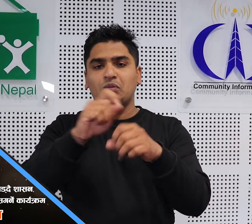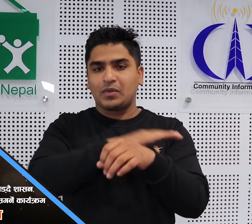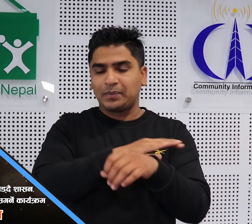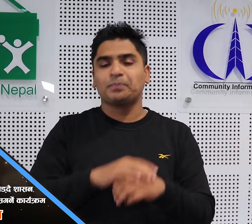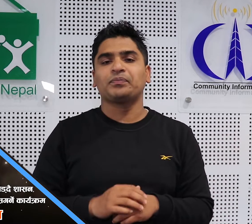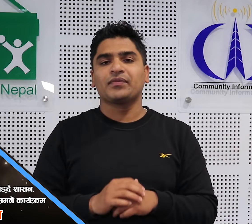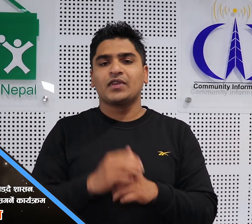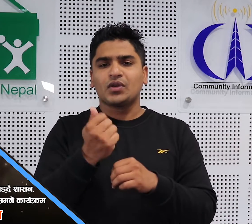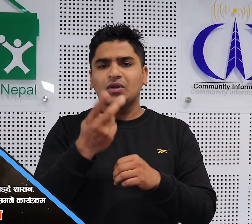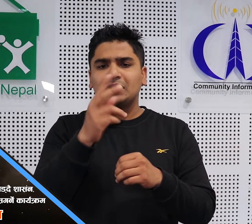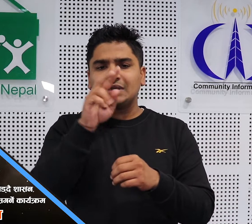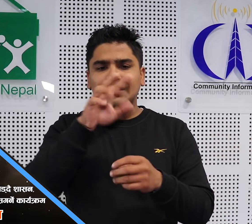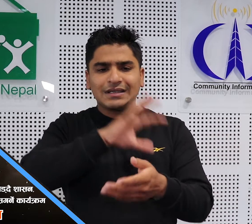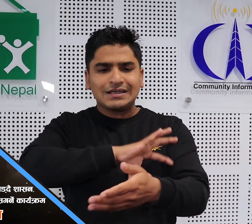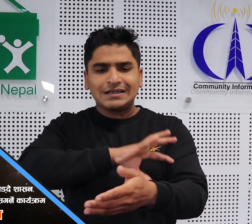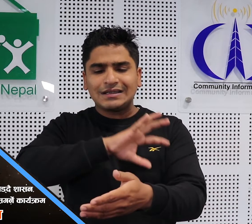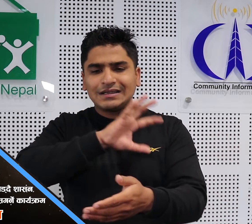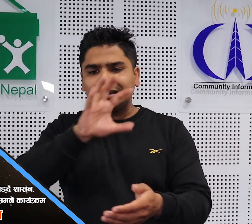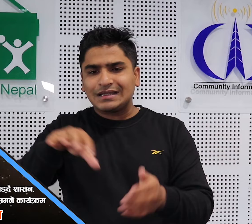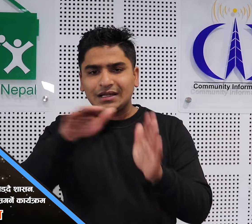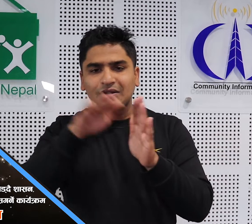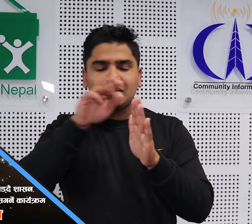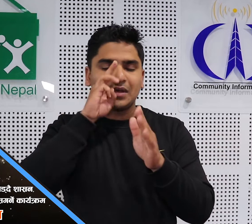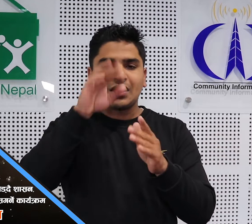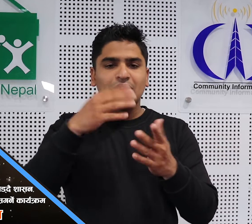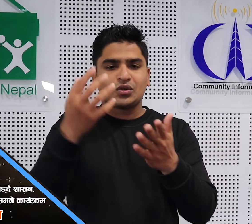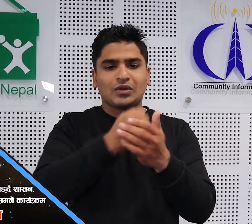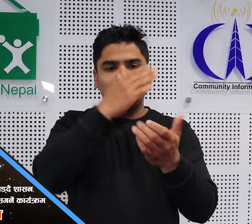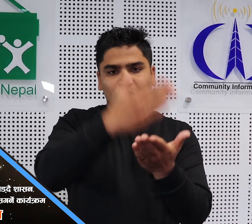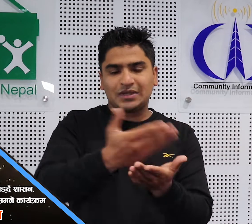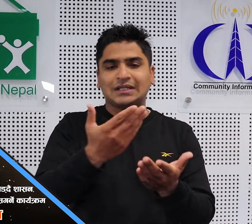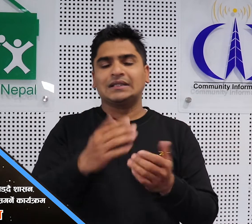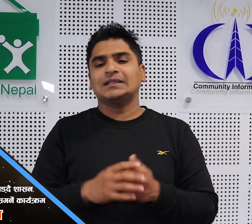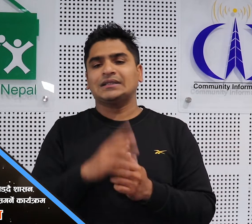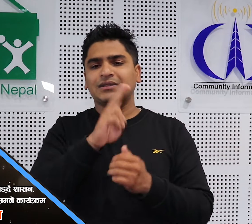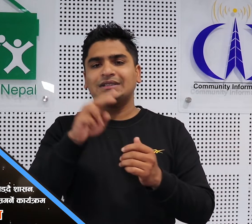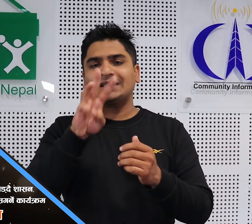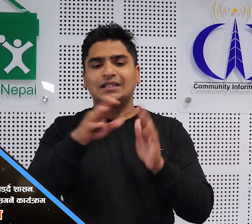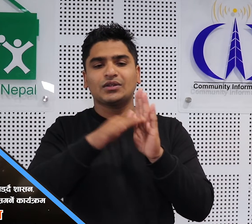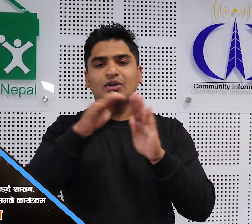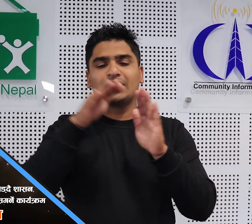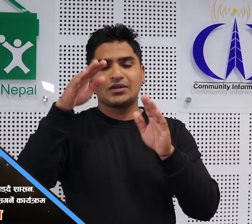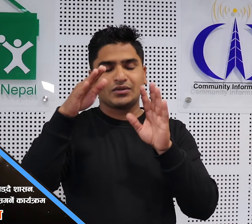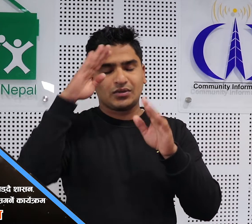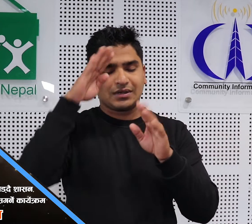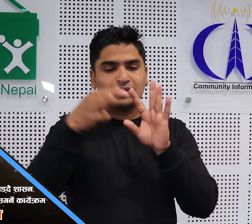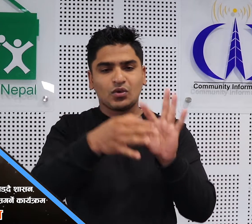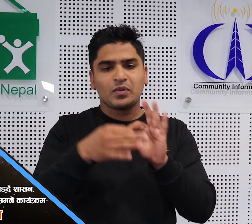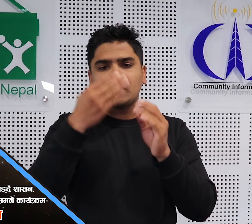कुराहरूमा स्थानीय तहमा आउने बजेटहरू सँगै रोक्ने, प्रदेशमा आउने बजेटहरू सँगै रोक्ने र तीन तहका सरकार बीच समन्वय हुनु कति आवश्यक